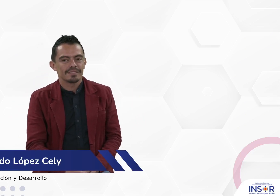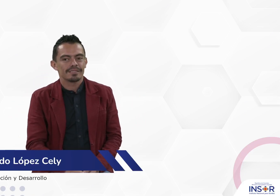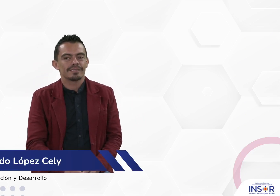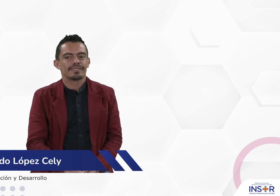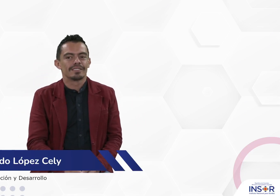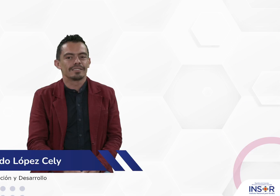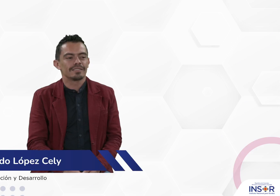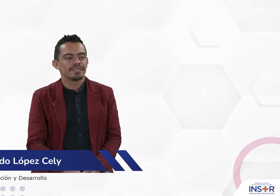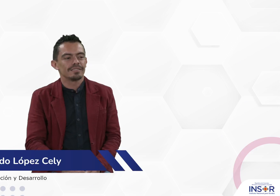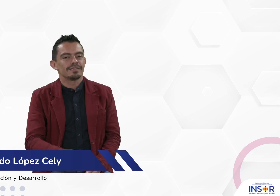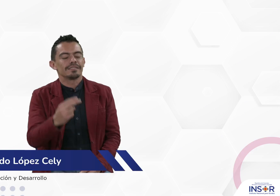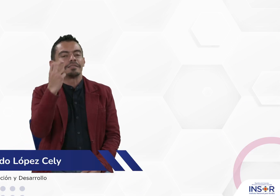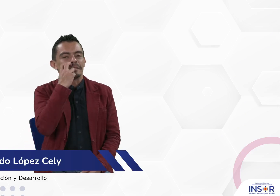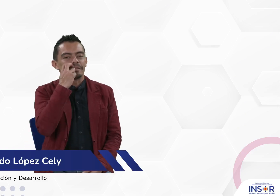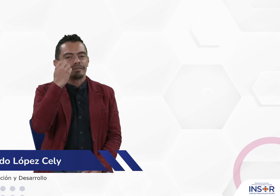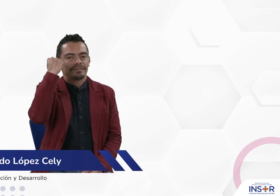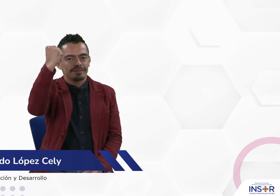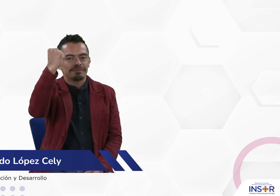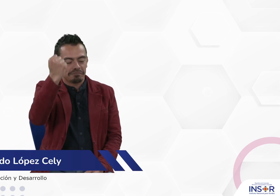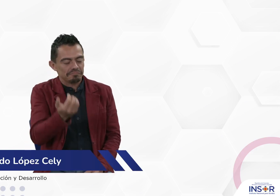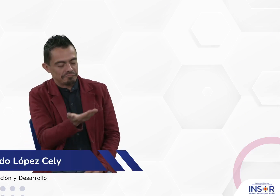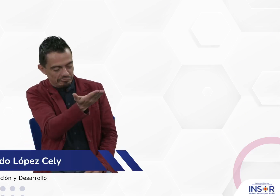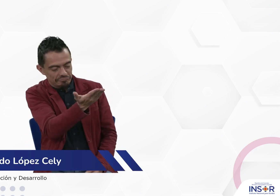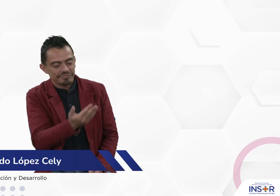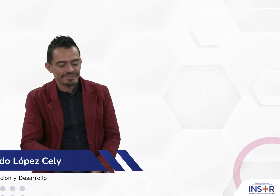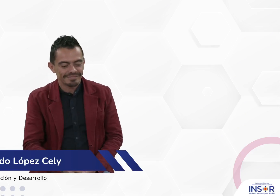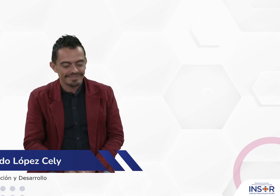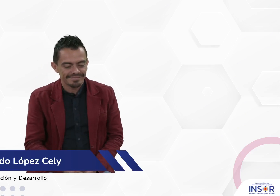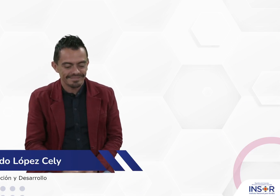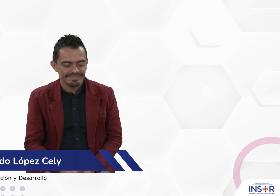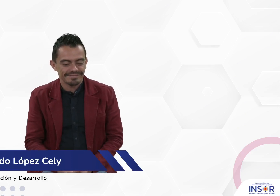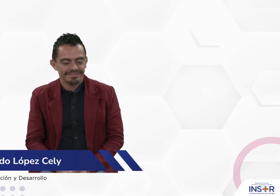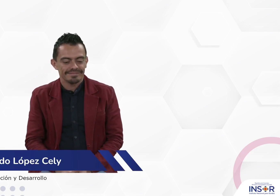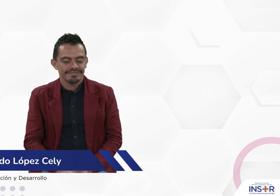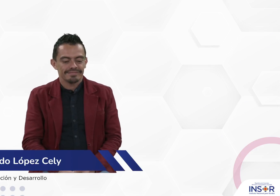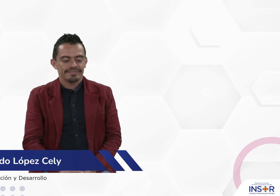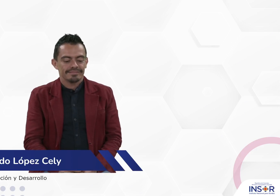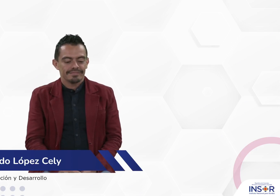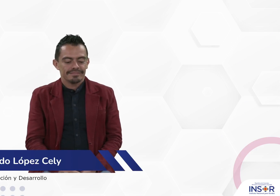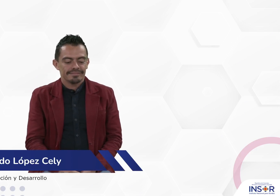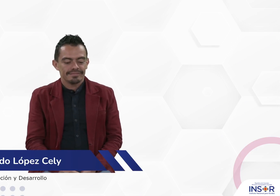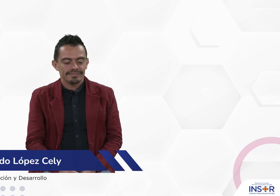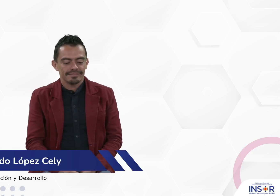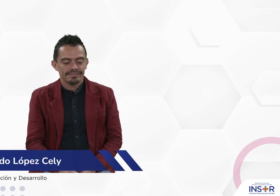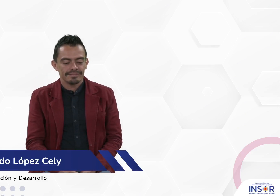antecedentes? Así que le damos el paso a Anderson para la respuesta.